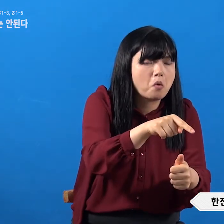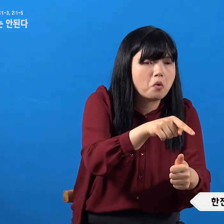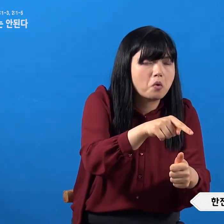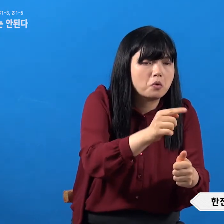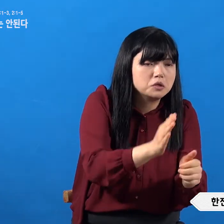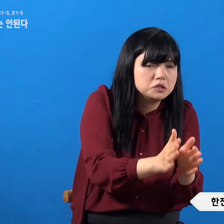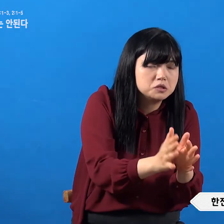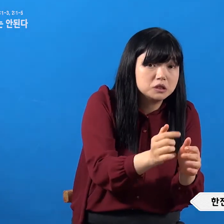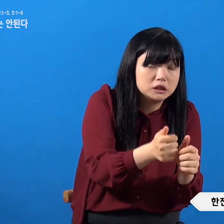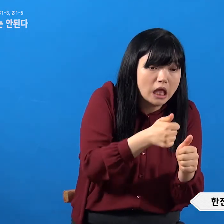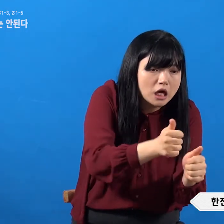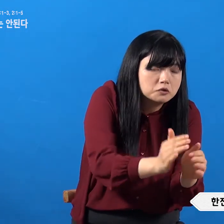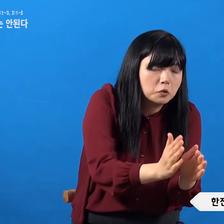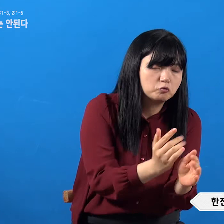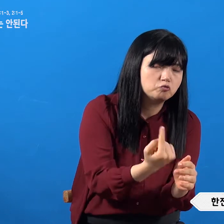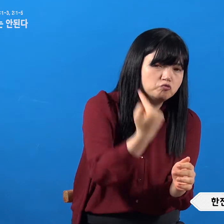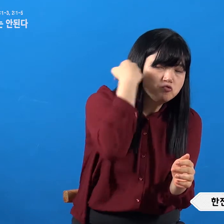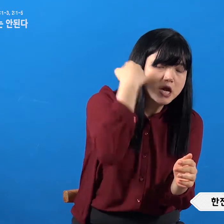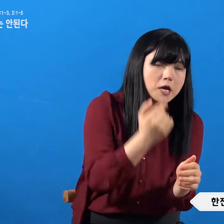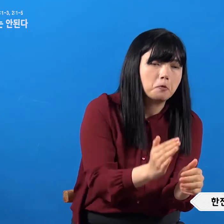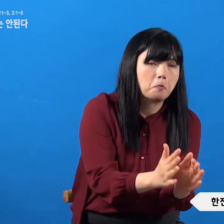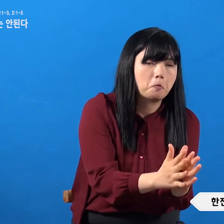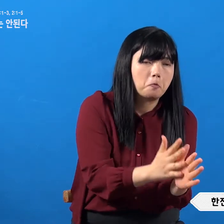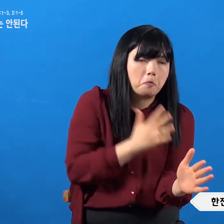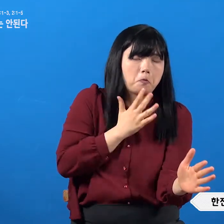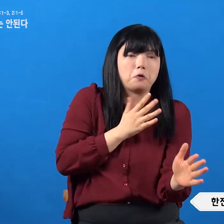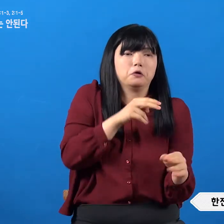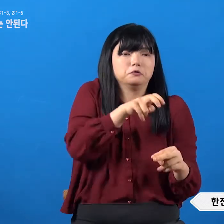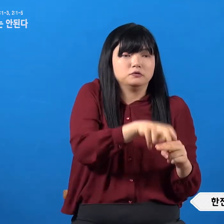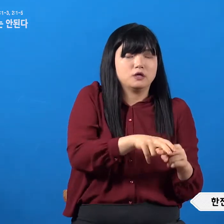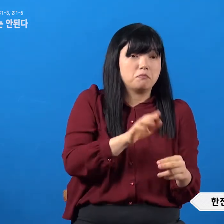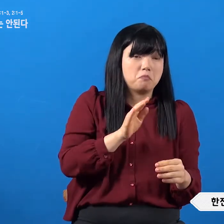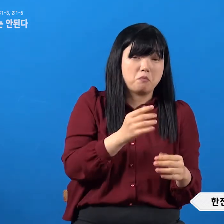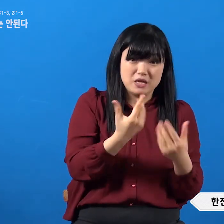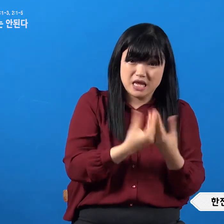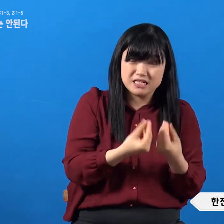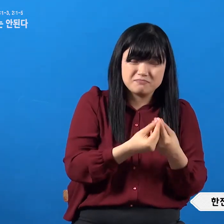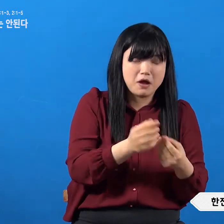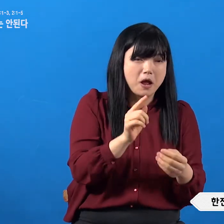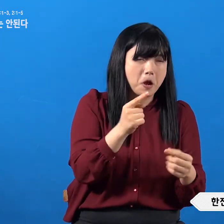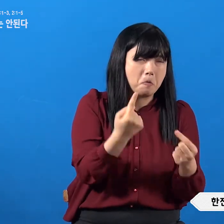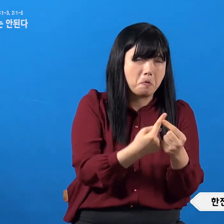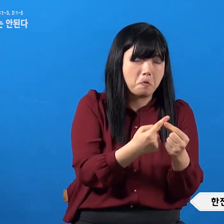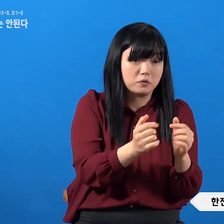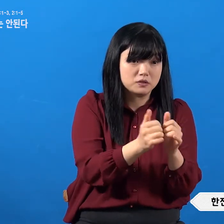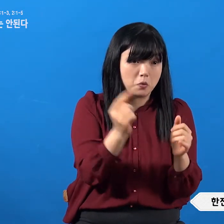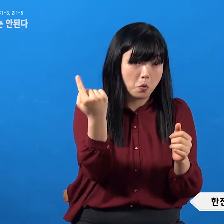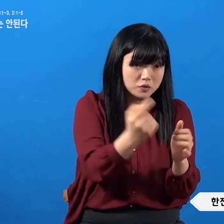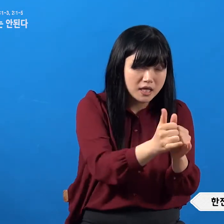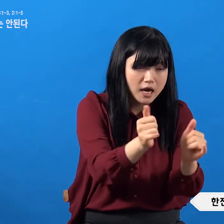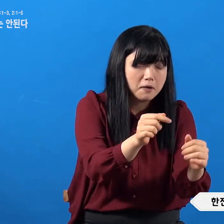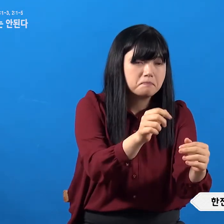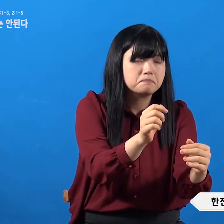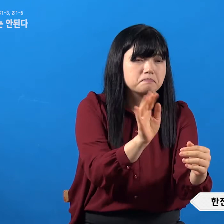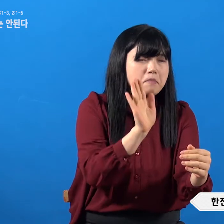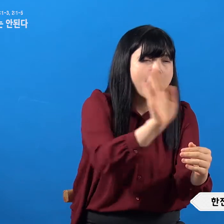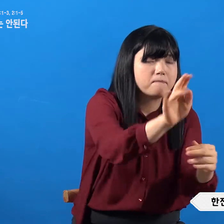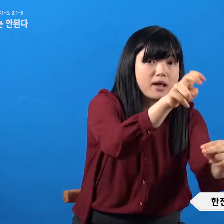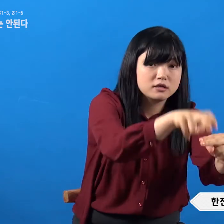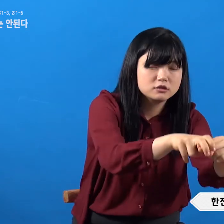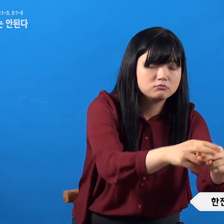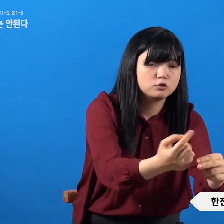앉는 습관이 있다. 그걸 자기가 관찰을 했답니다. 제일 먼저 온 사람이 앞자리부터 앉으면 나머지 사람들은 그 뒤로 쭉